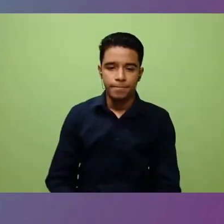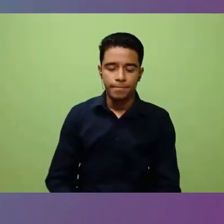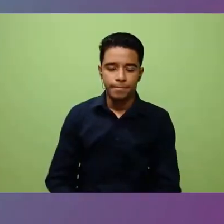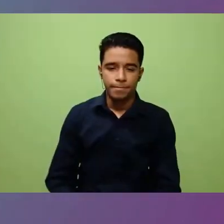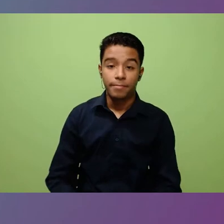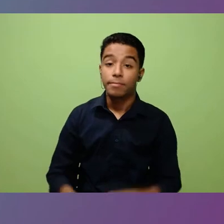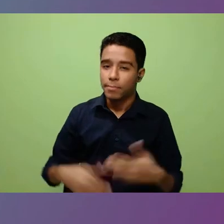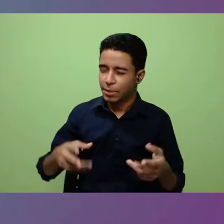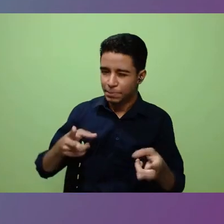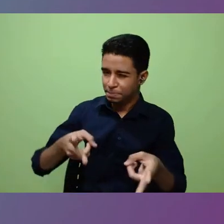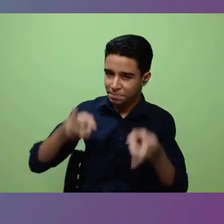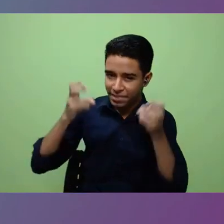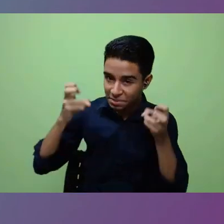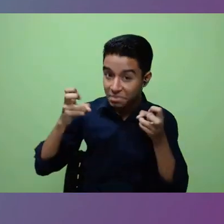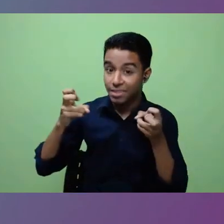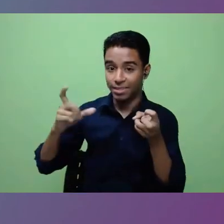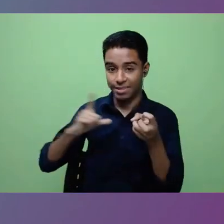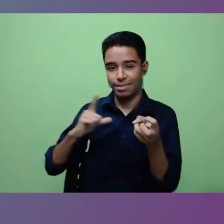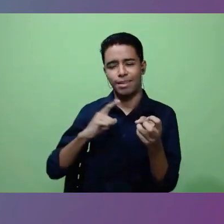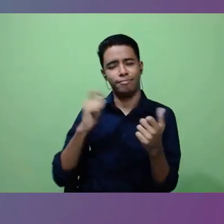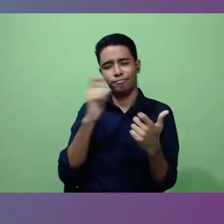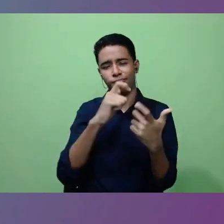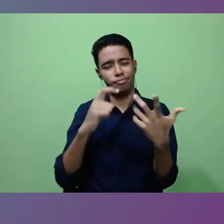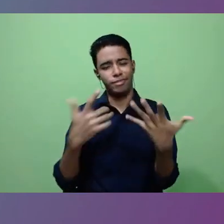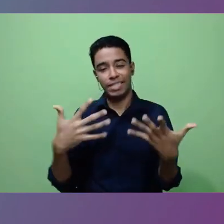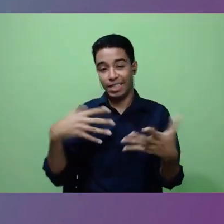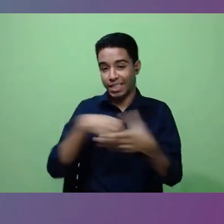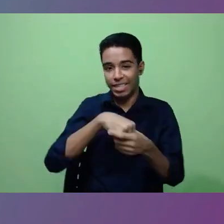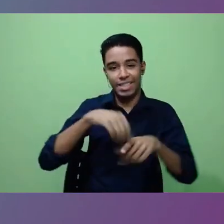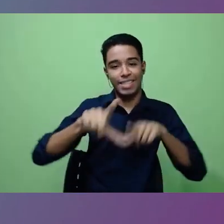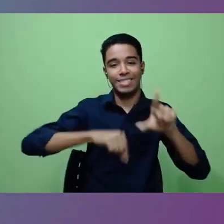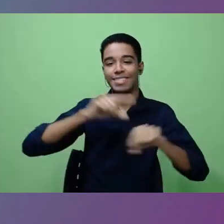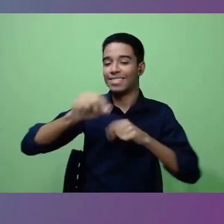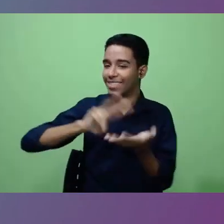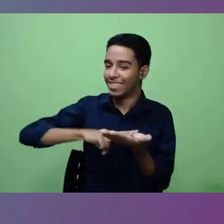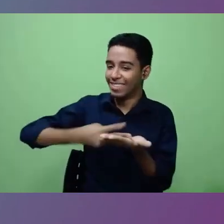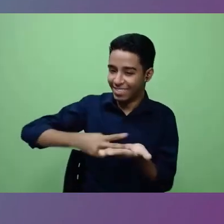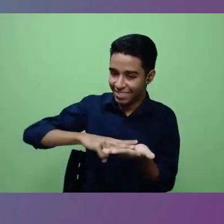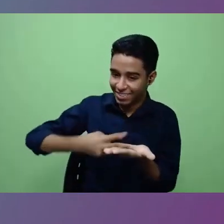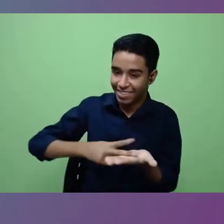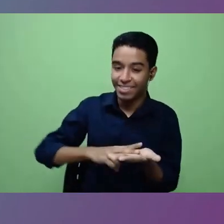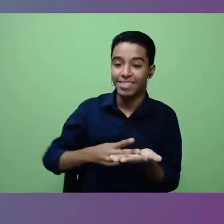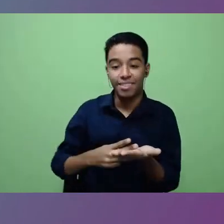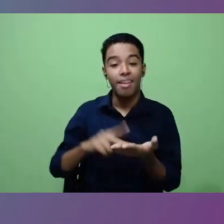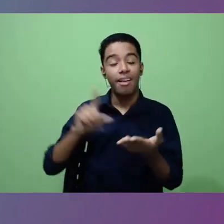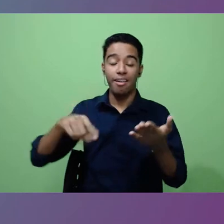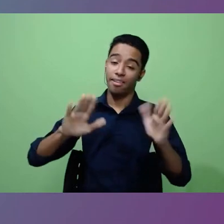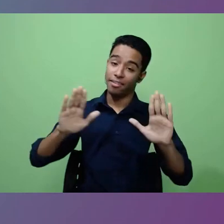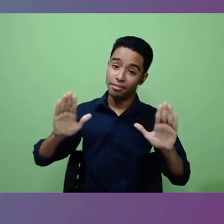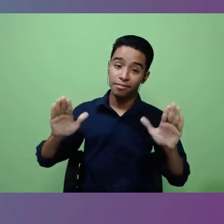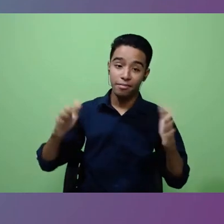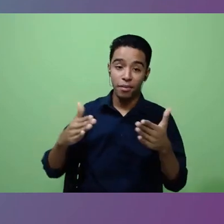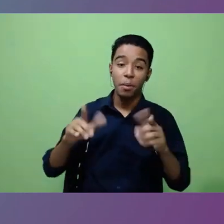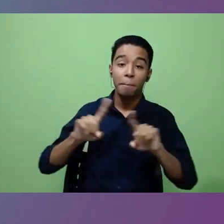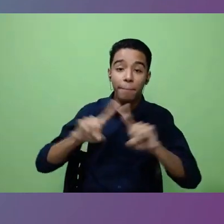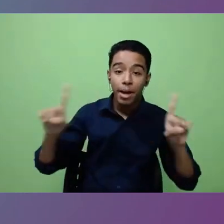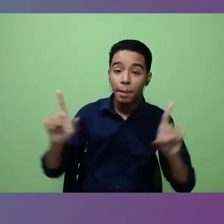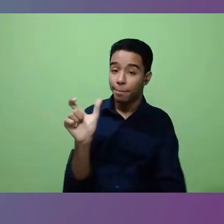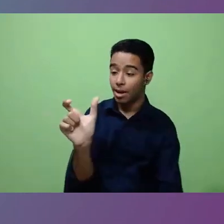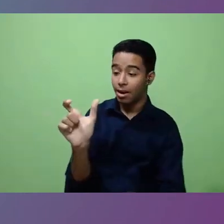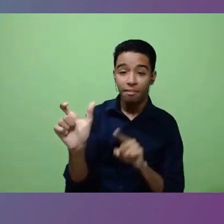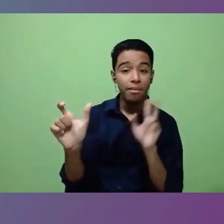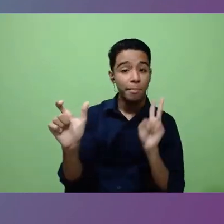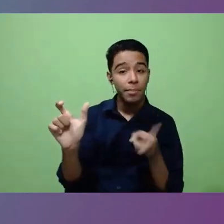Então, vocês percebem por que são diferentes escolhas tradutórias para a